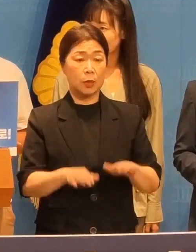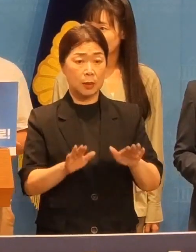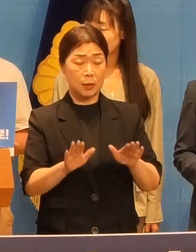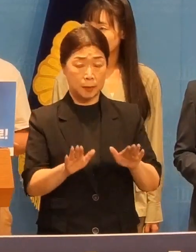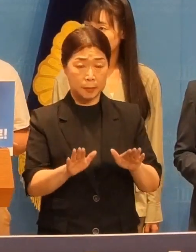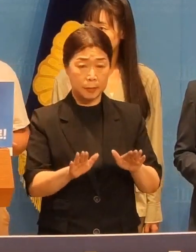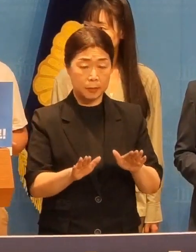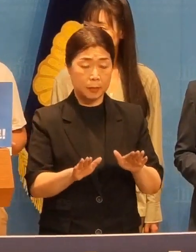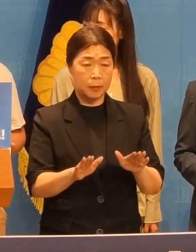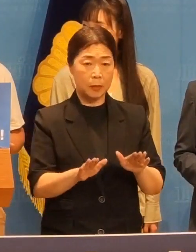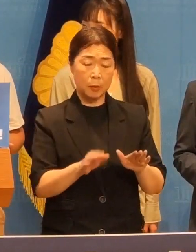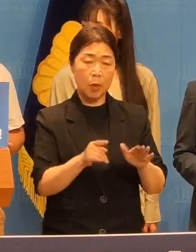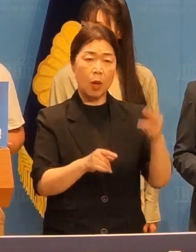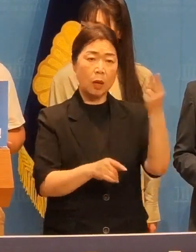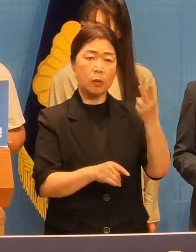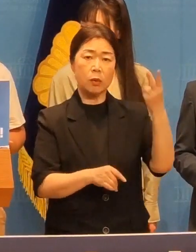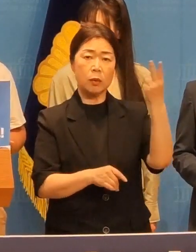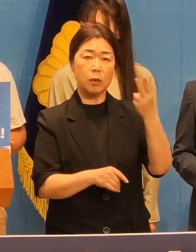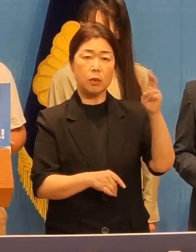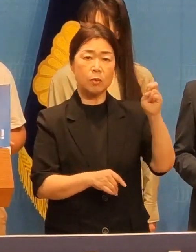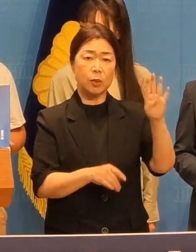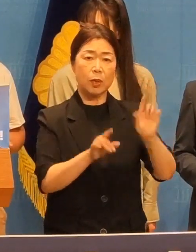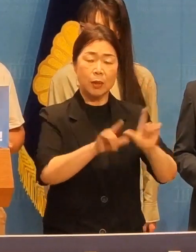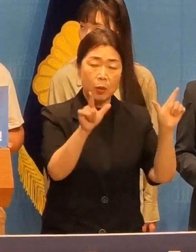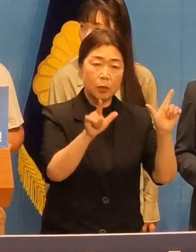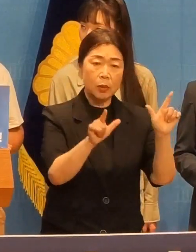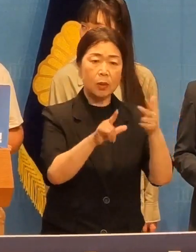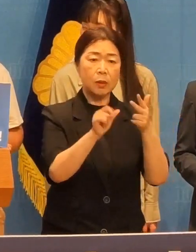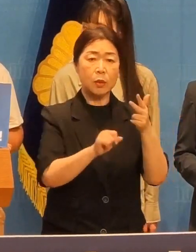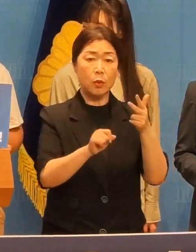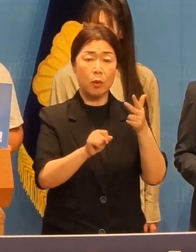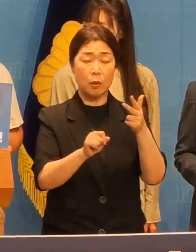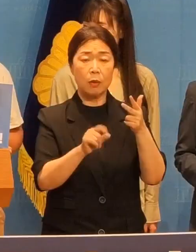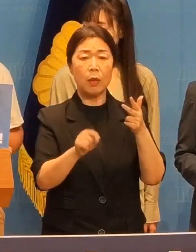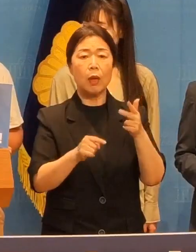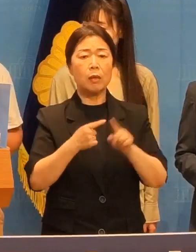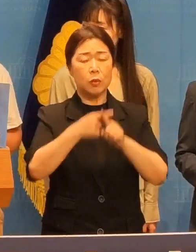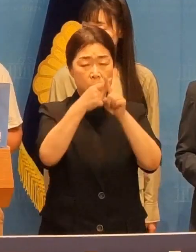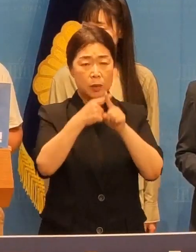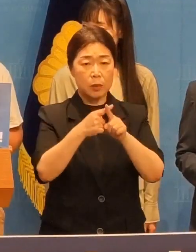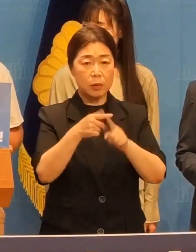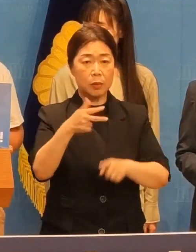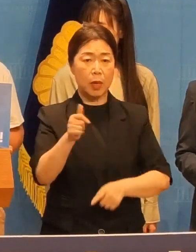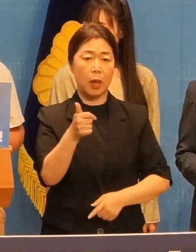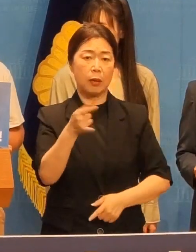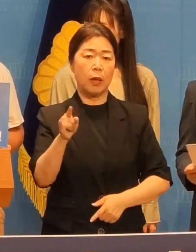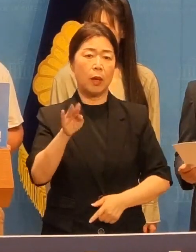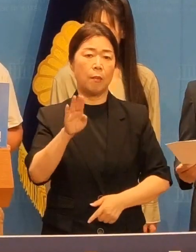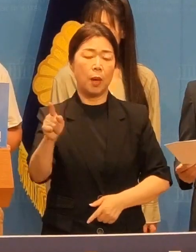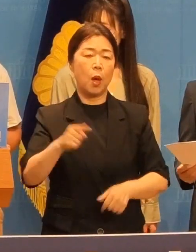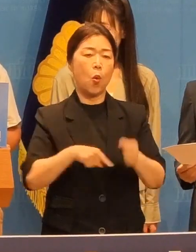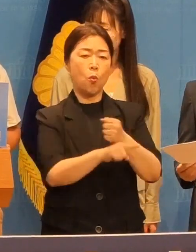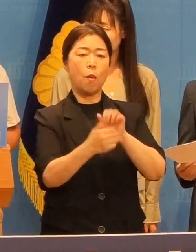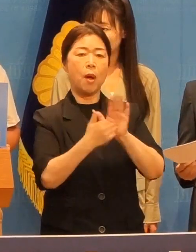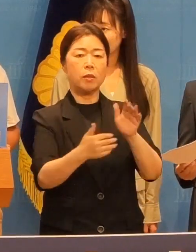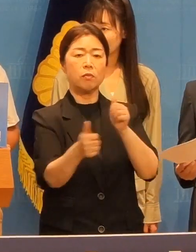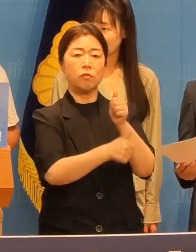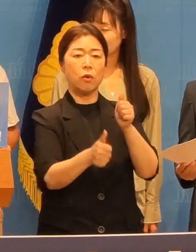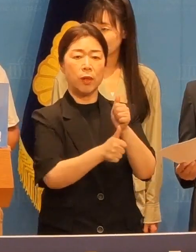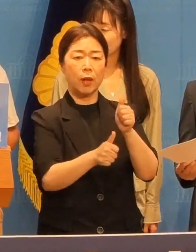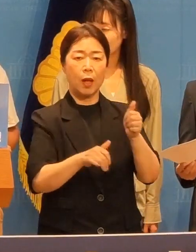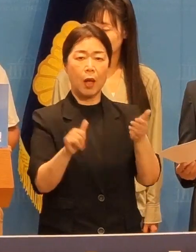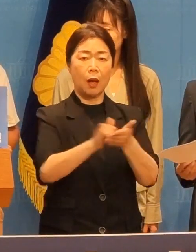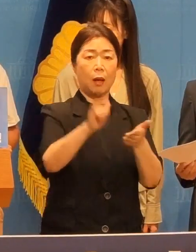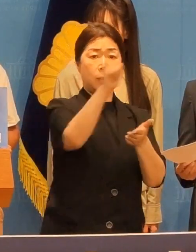24년 7월 31일 스위스 제네바 고문 방지 협약에 다녀온 이후에 기자회견을